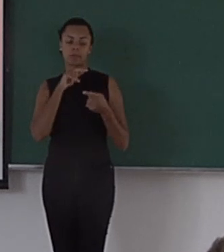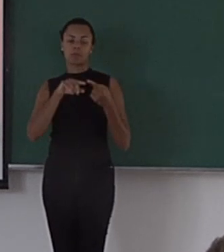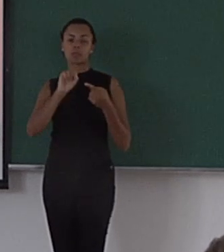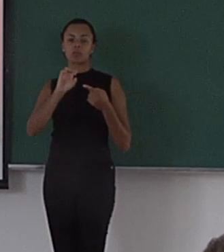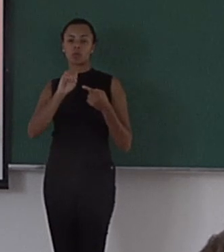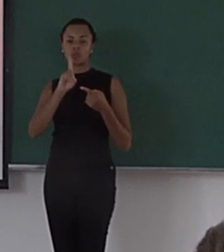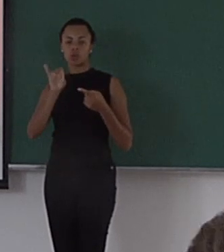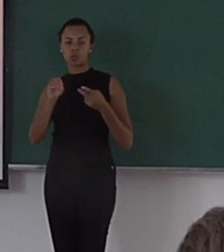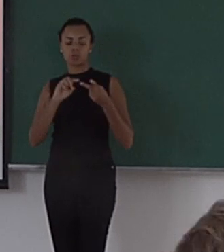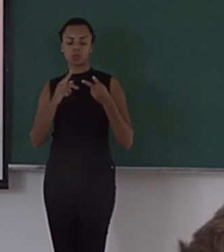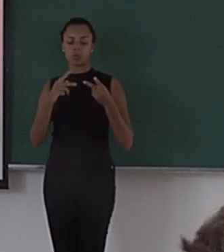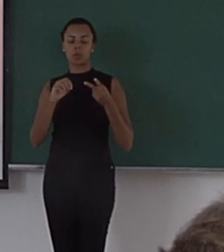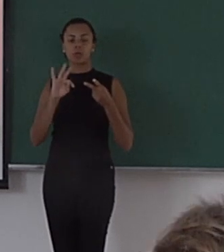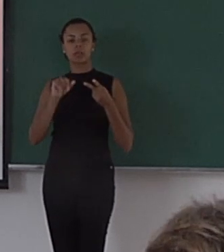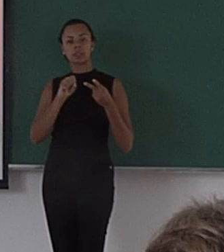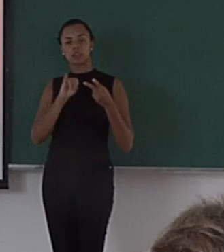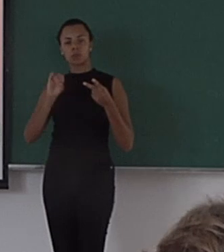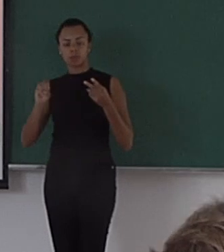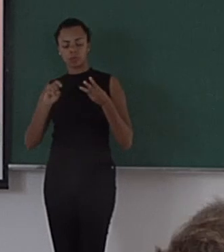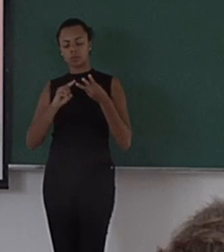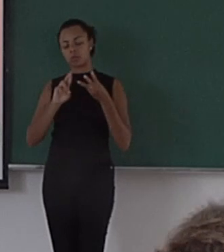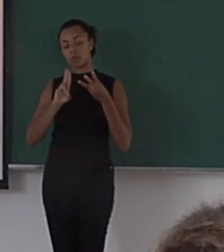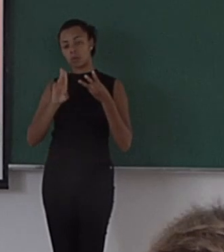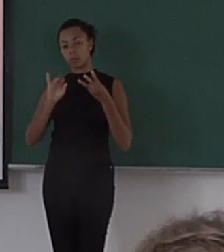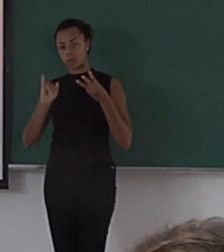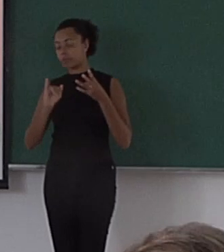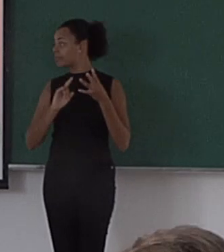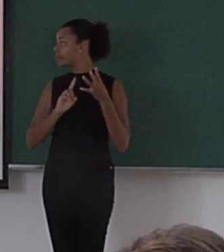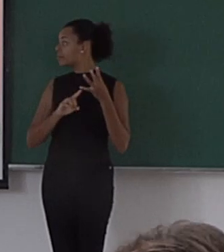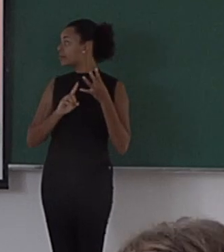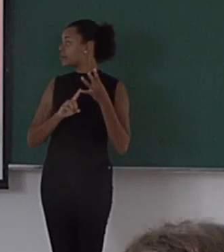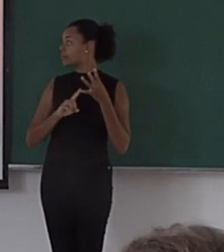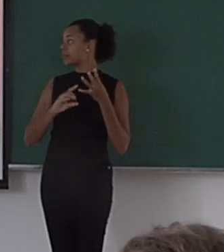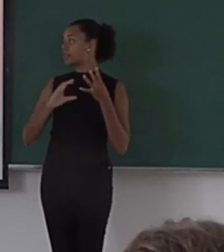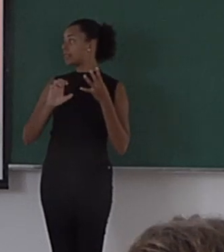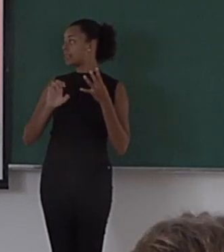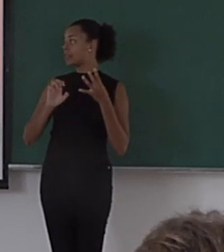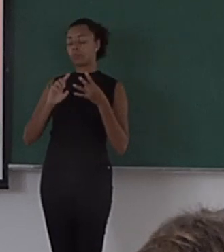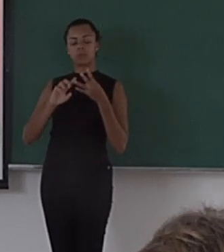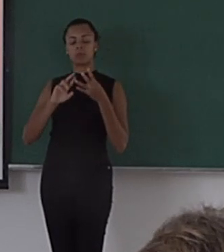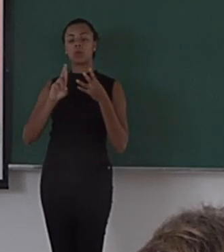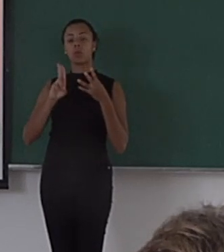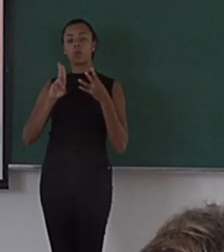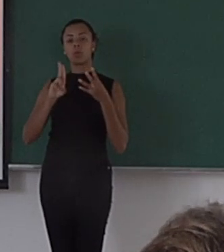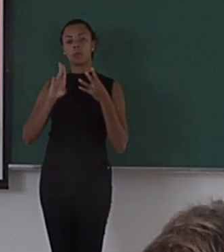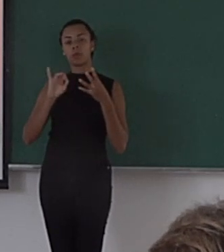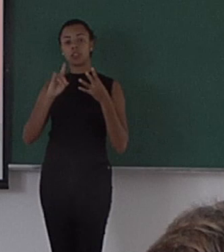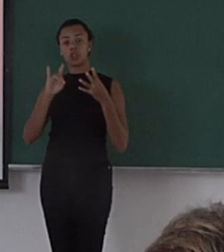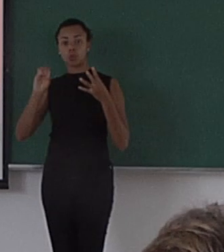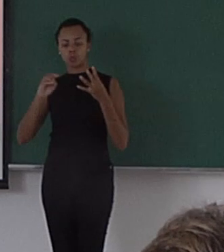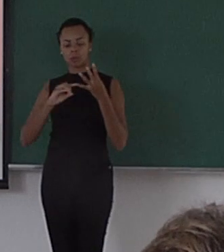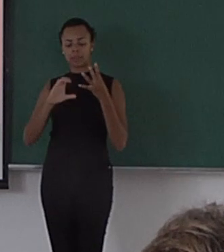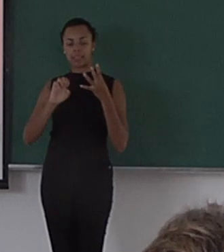sódio, potássio, rubídio e césio, eles podem liberar gás hidrogênio e calor e pode causar